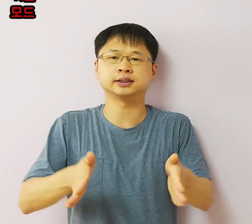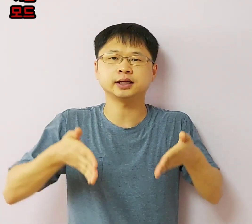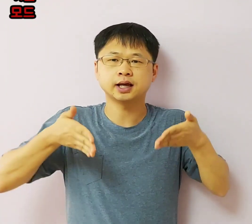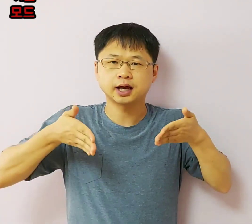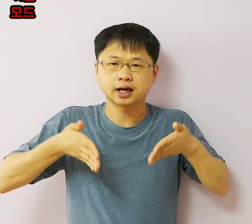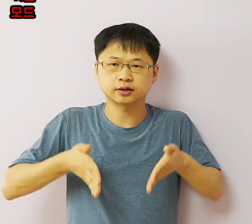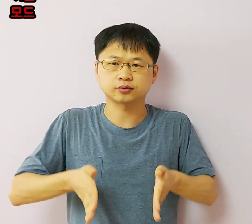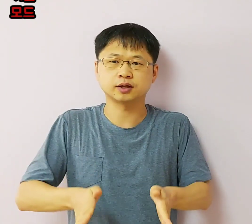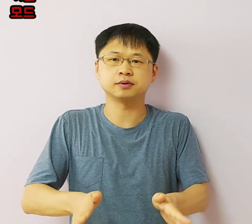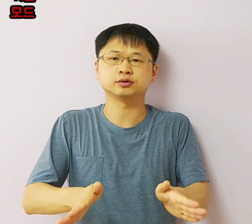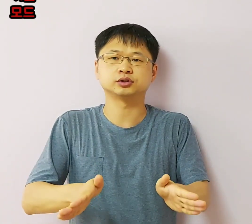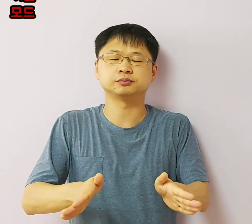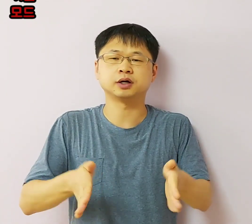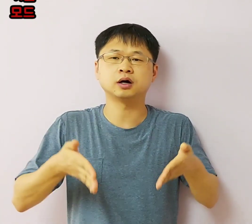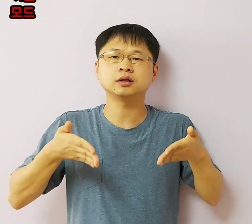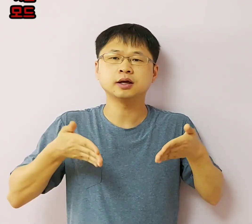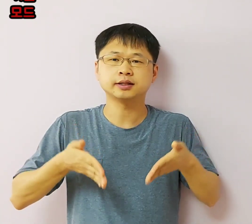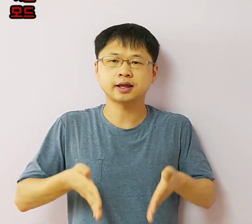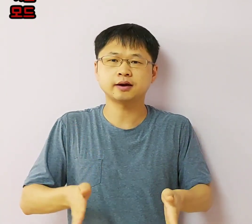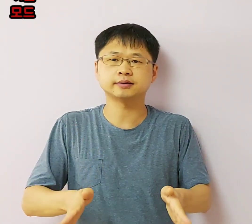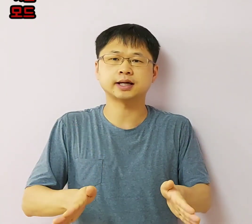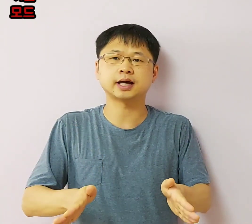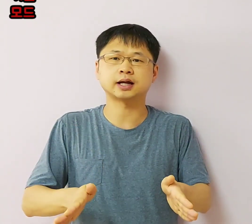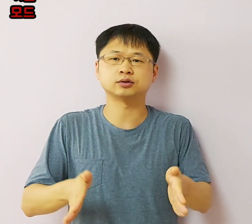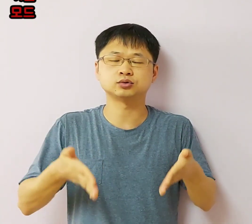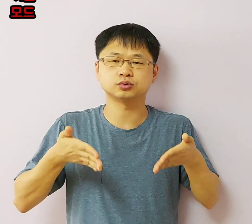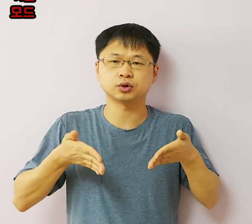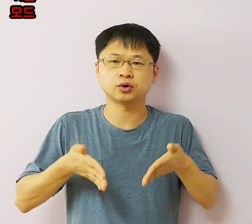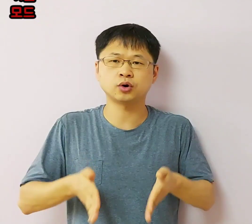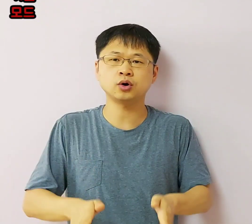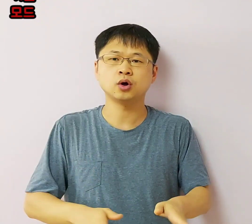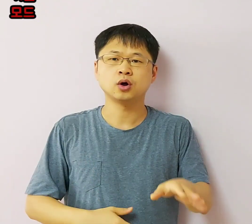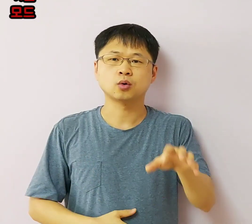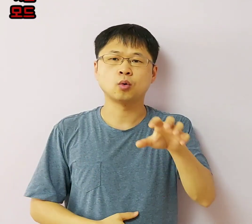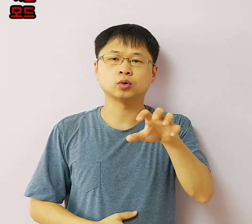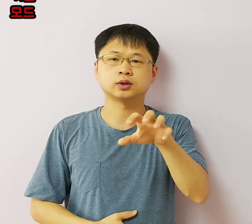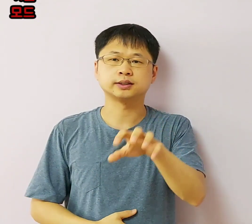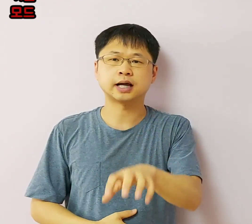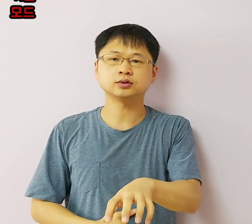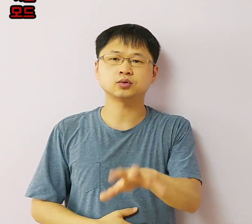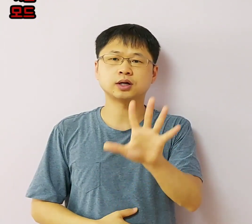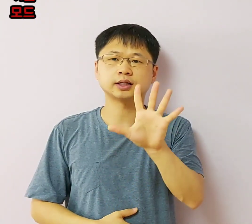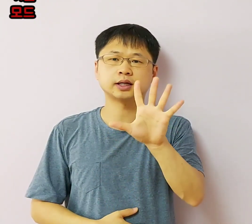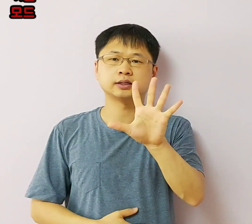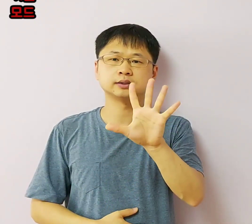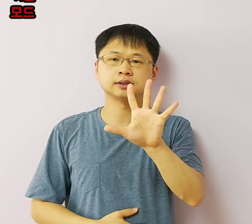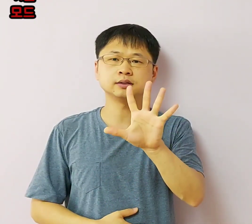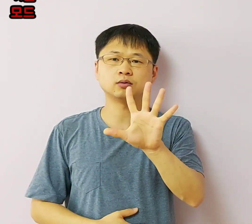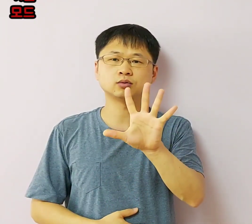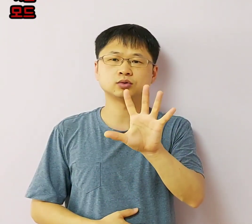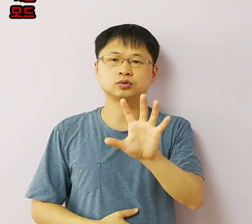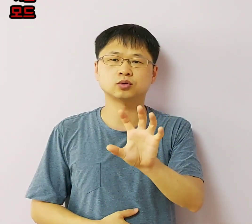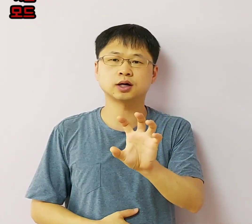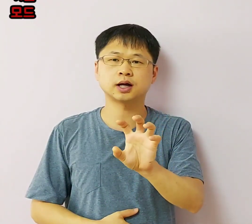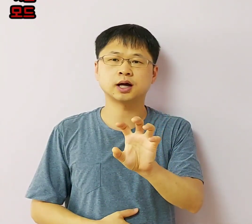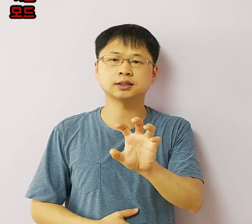태어나듯이 아래로 내밀어 주시면 태어나다라는 수어고요. 곳, 장소를 나타내는 것은 오른손 손가락